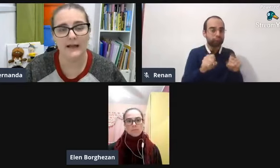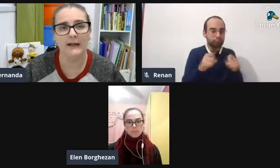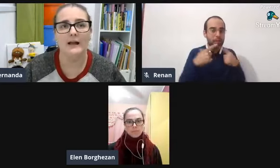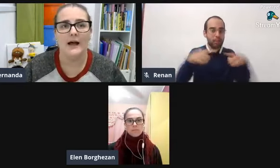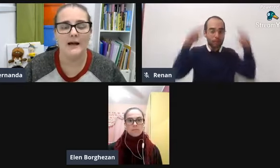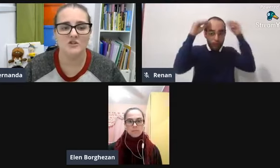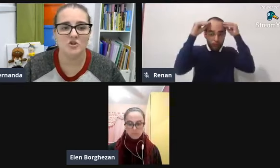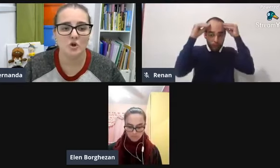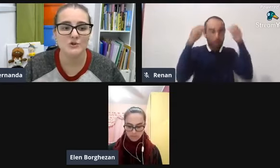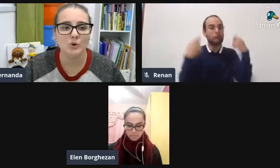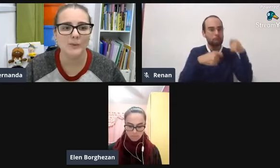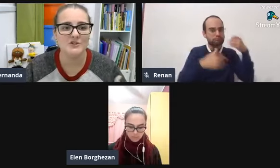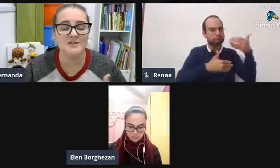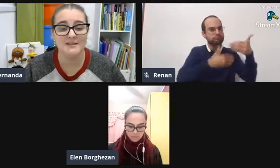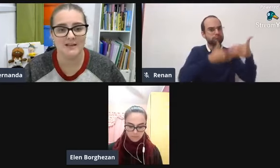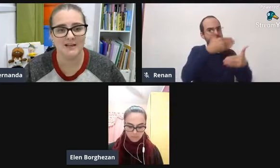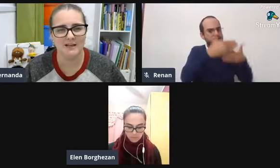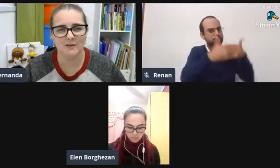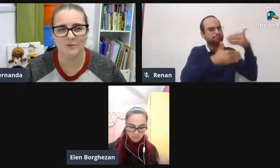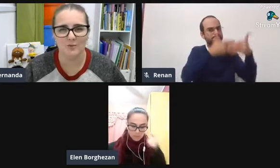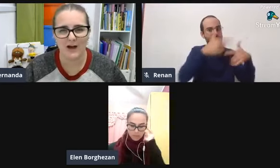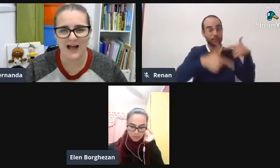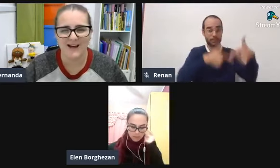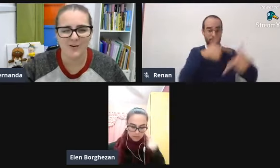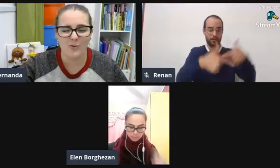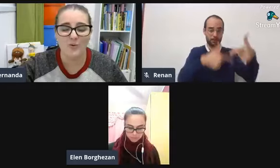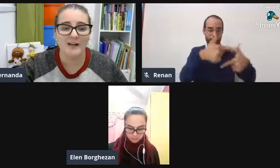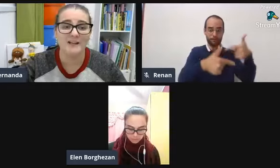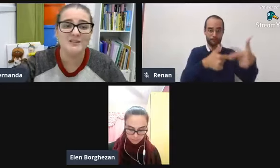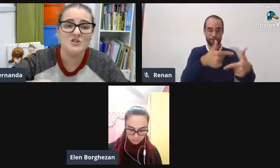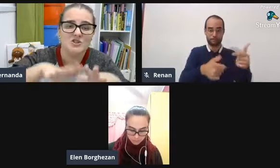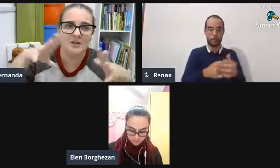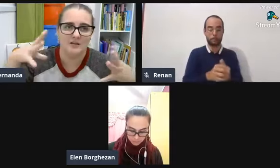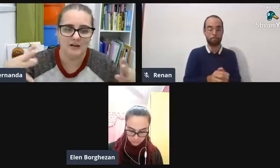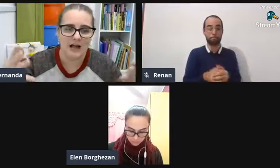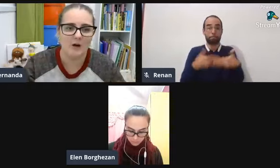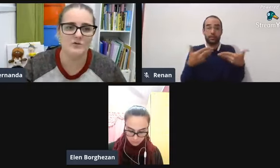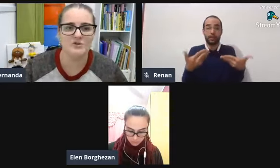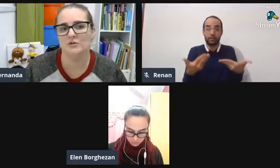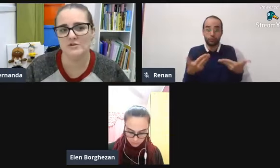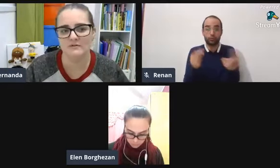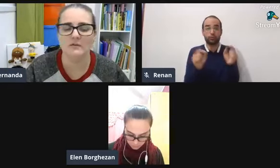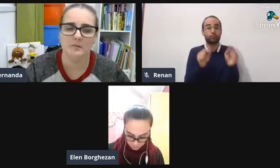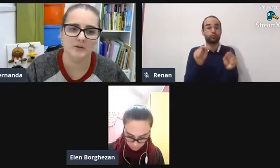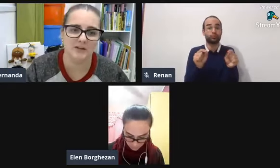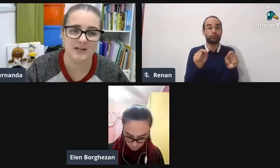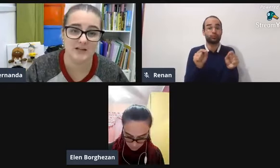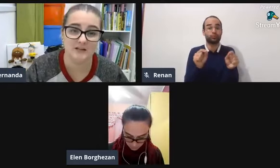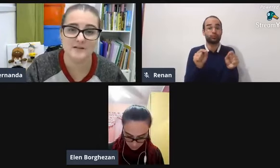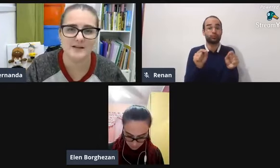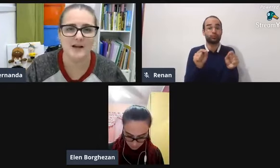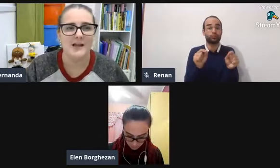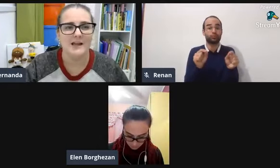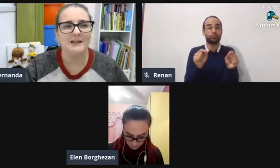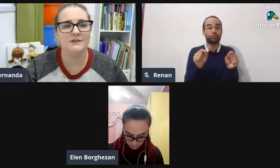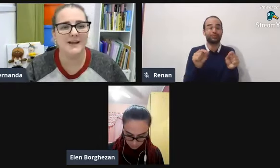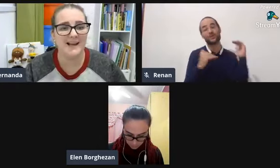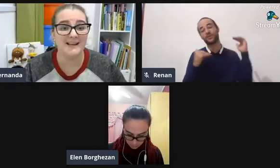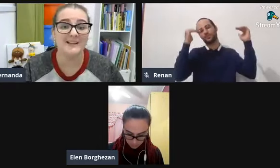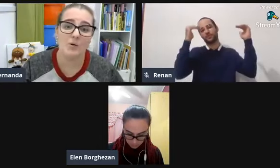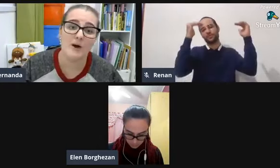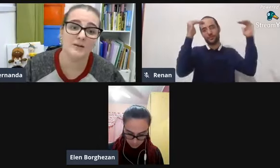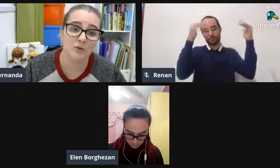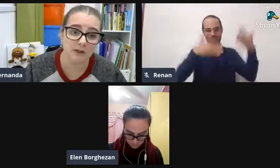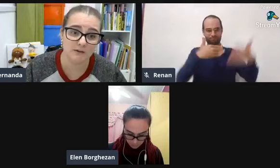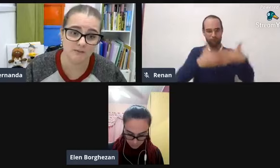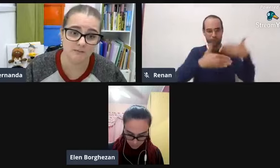língua, né? A gente costuma dizer que o grande auge do desenvolvimento da criança, ele vai